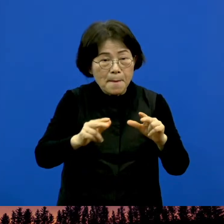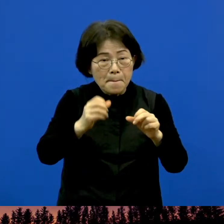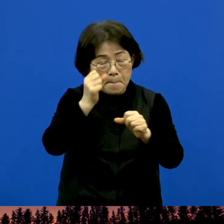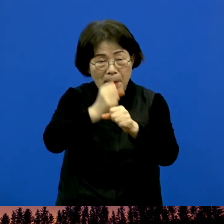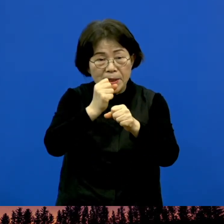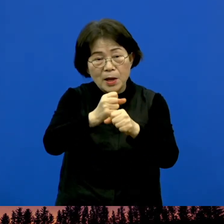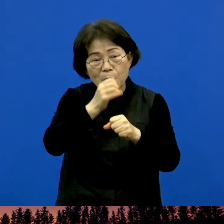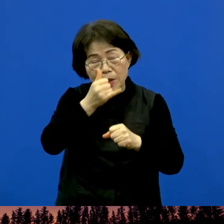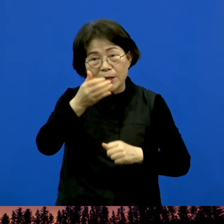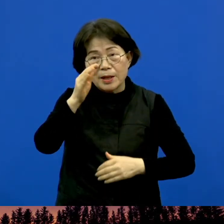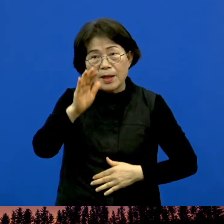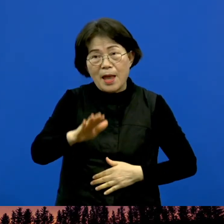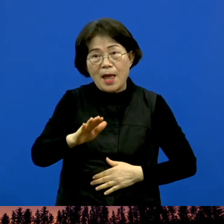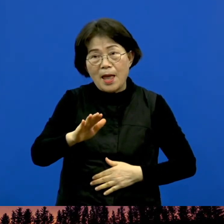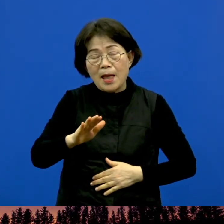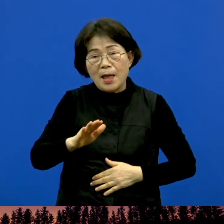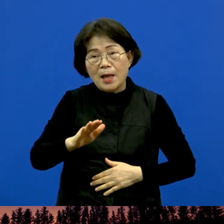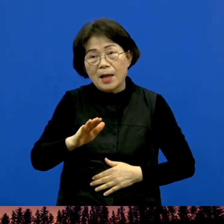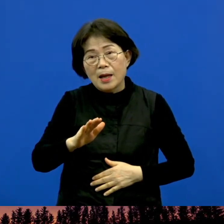만원경.